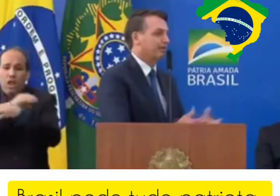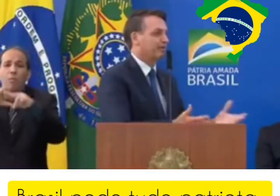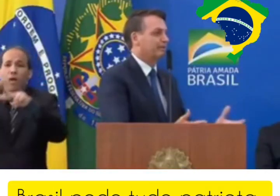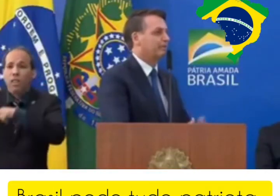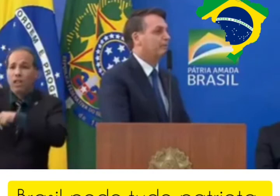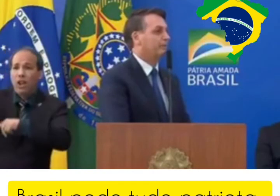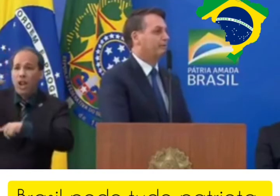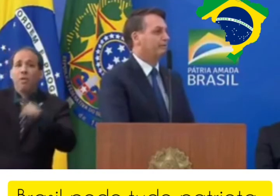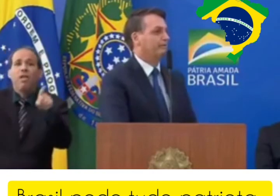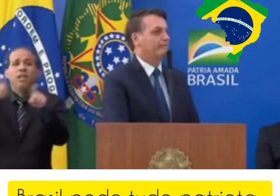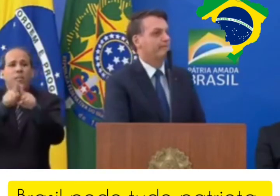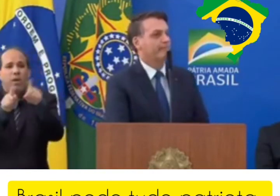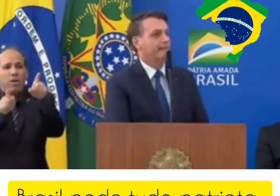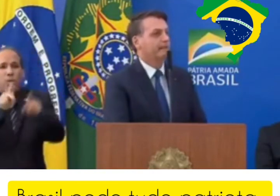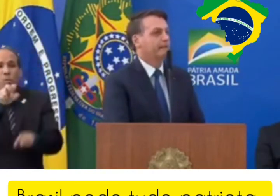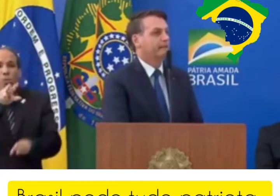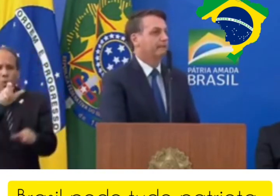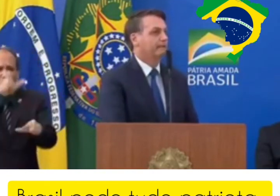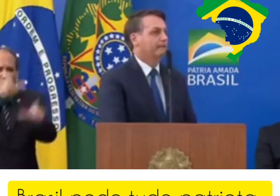clima, bem quanto ao povo,